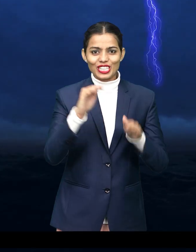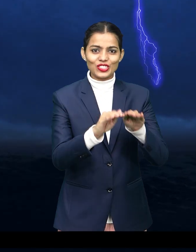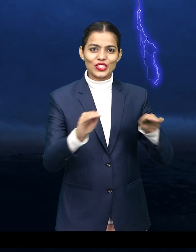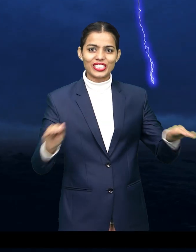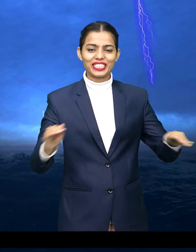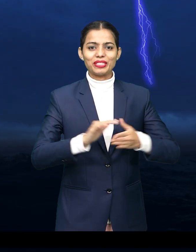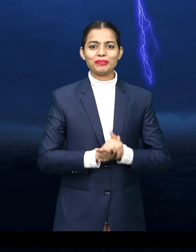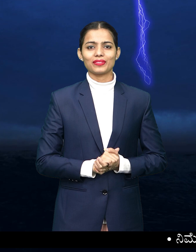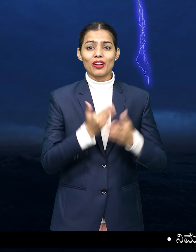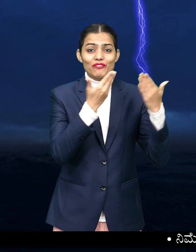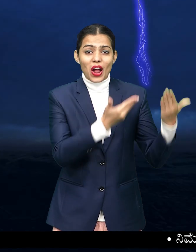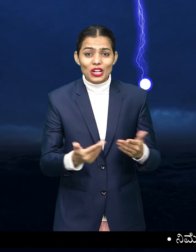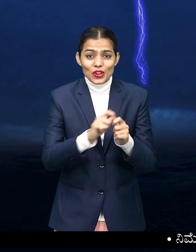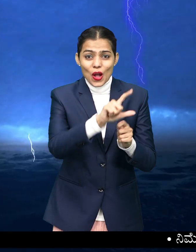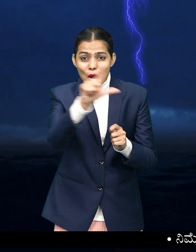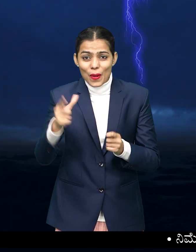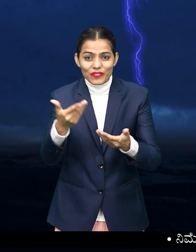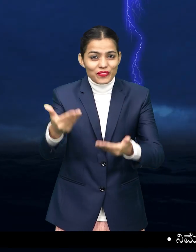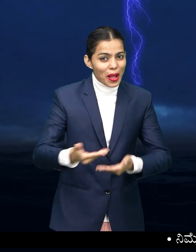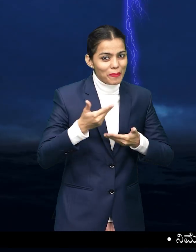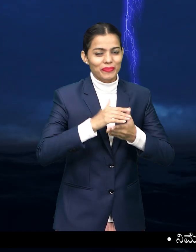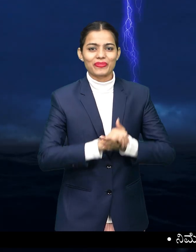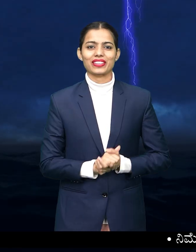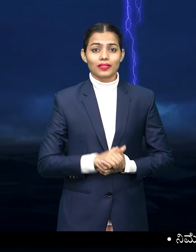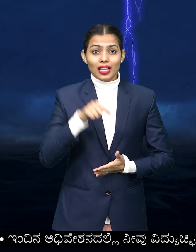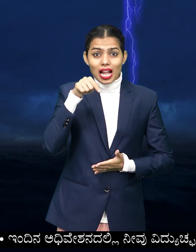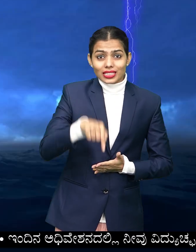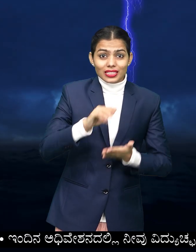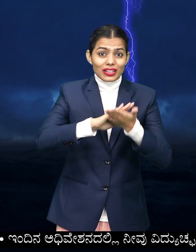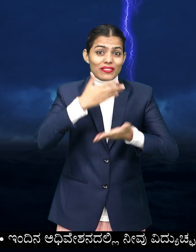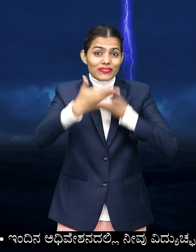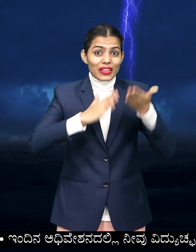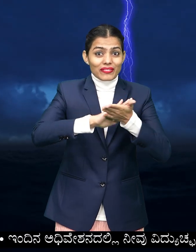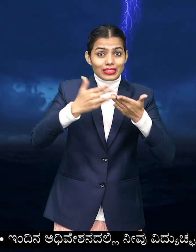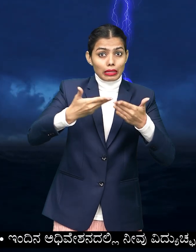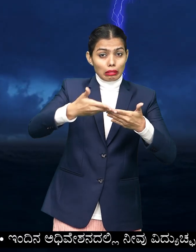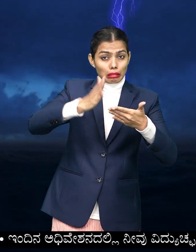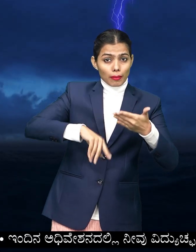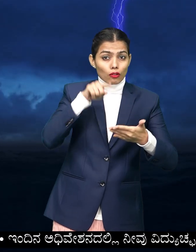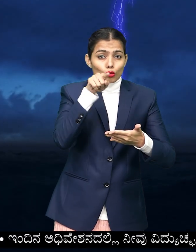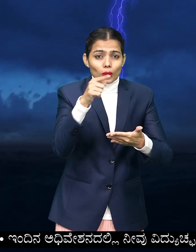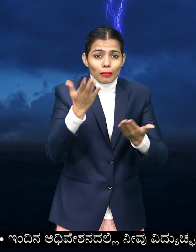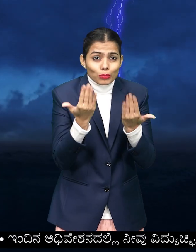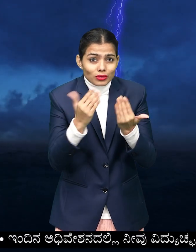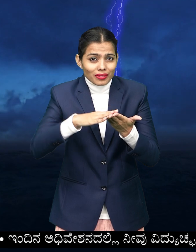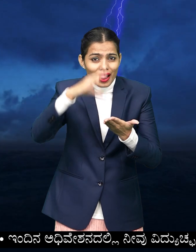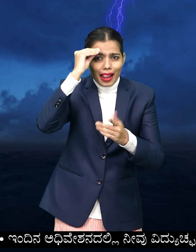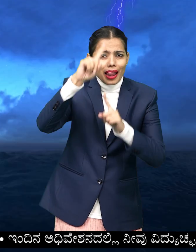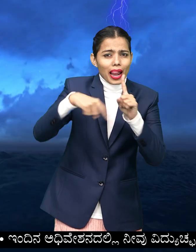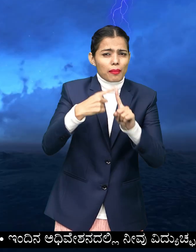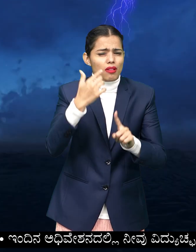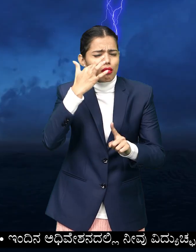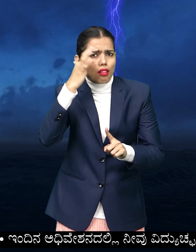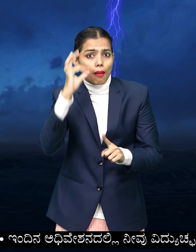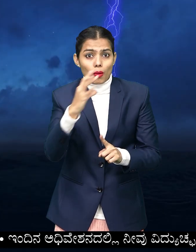ಹಲೋ ಮಕ್ಕಳೇ, ನಿಮ್ಮೆಲ್ಲರಿಗೂ ಆತ್ಮೀಯ ಸ್ವಾಗತ. ಇಂದಿನ ಅಧಿವೇಶನದಲ್ಲಿ ನೀವು ವಿದ್ಯುತ್ ಶಕ್ತಿಯ